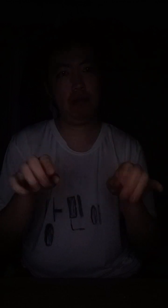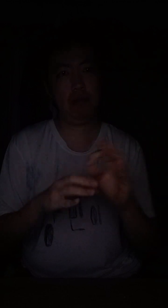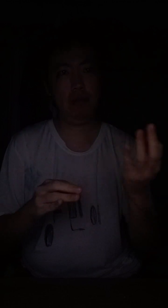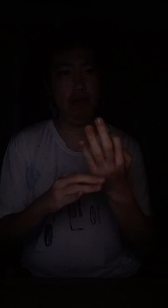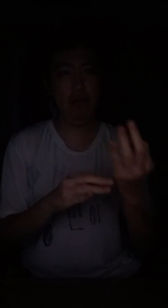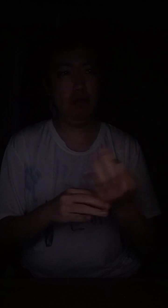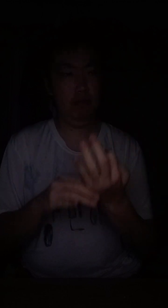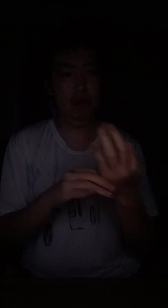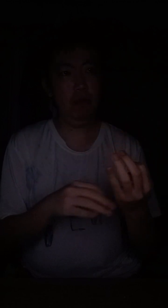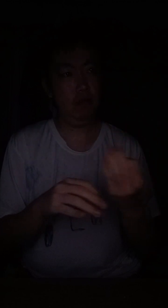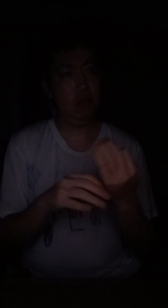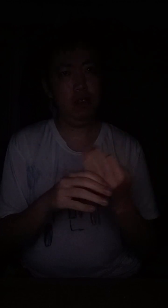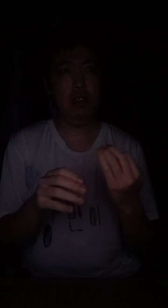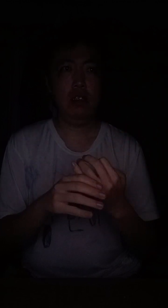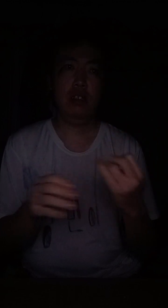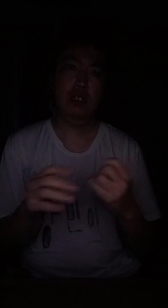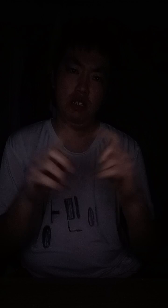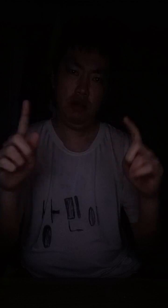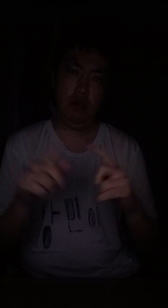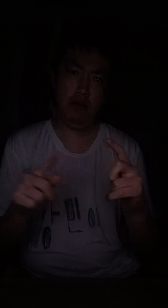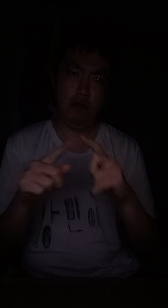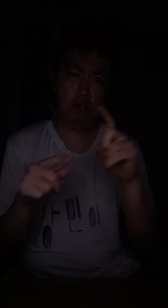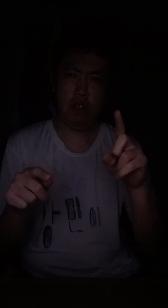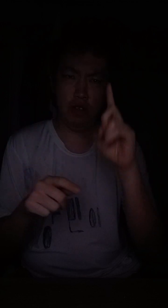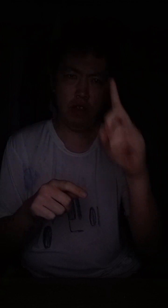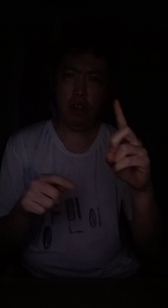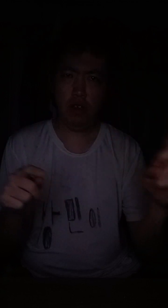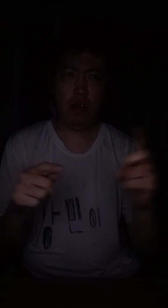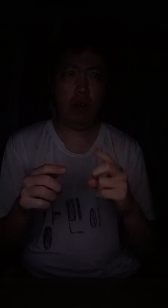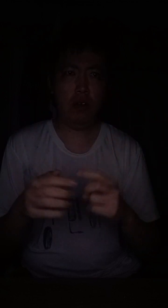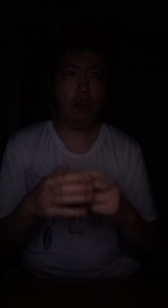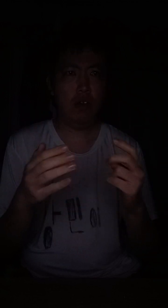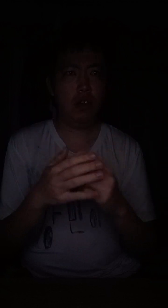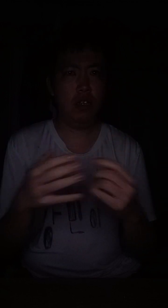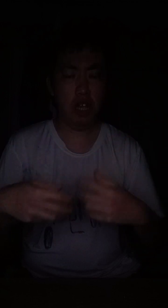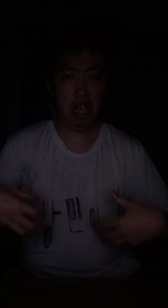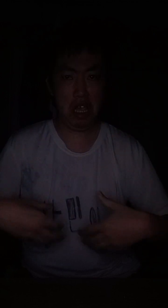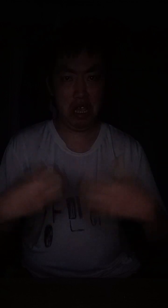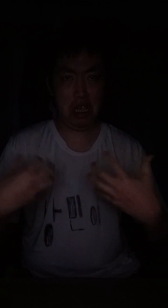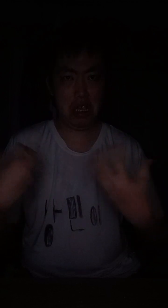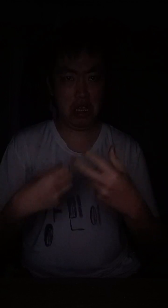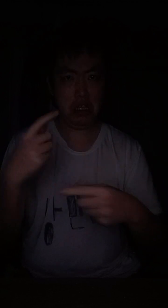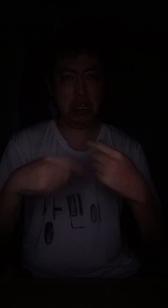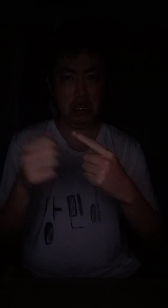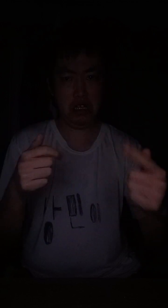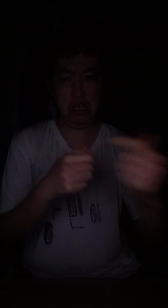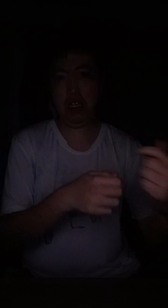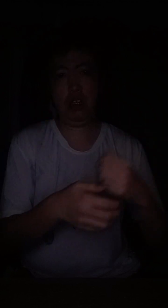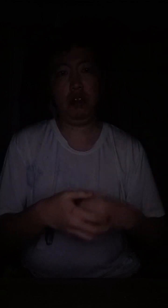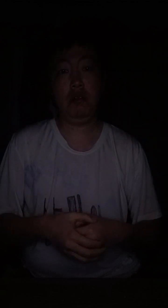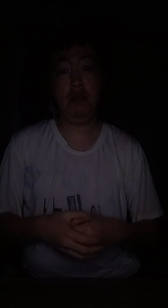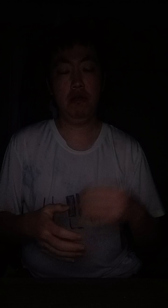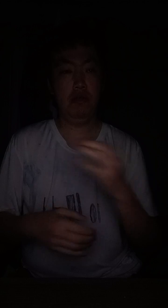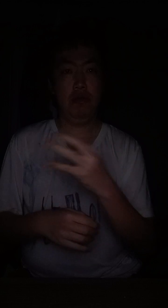한평 남짓한 이 공간에 스마트폰을 몰래 설치해두고 여직원들이 옷을 갈아입는 장면을 담았습니다. 2019년 5월부터